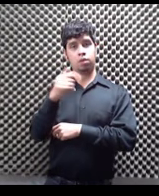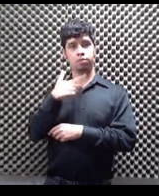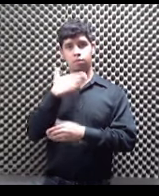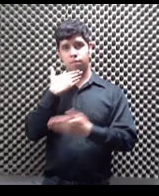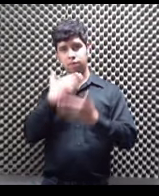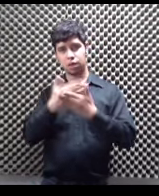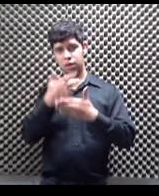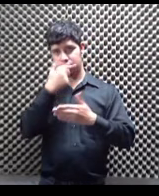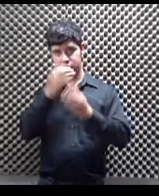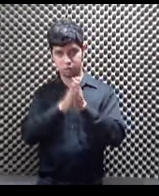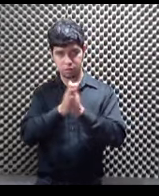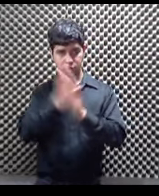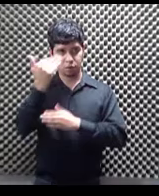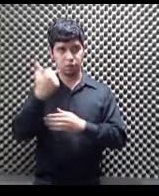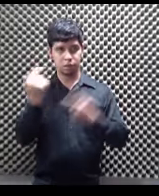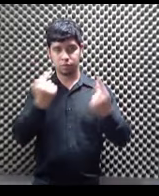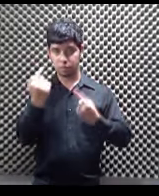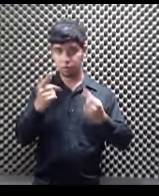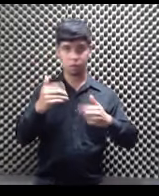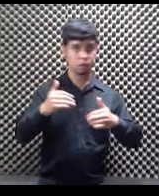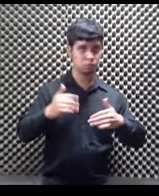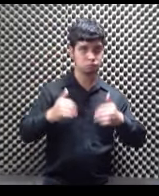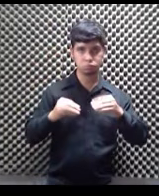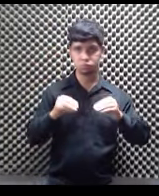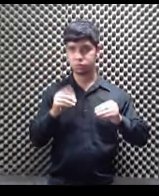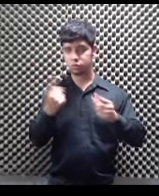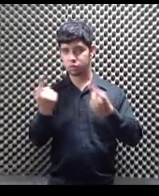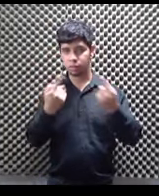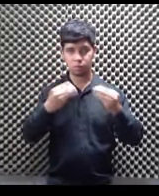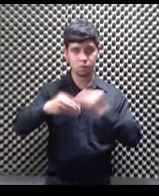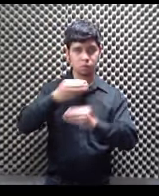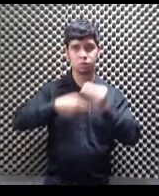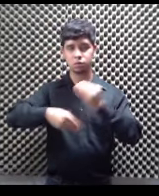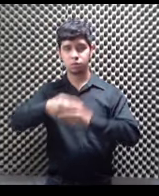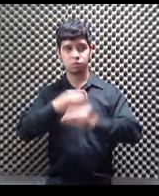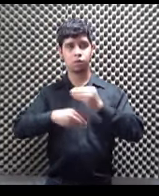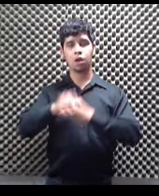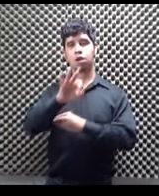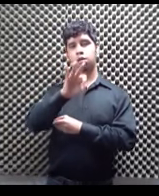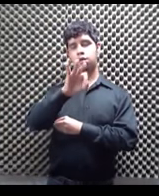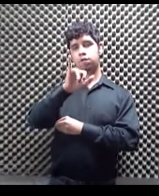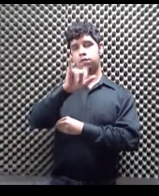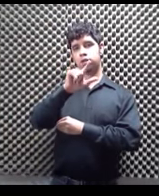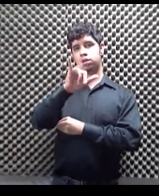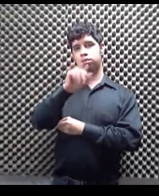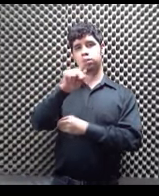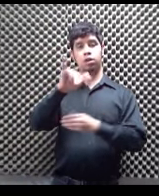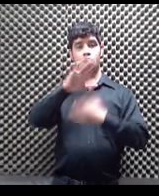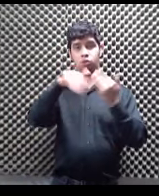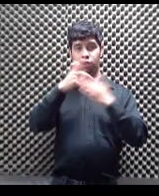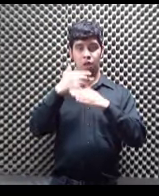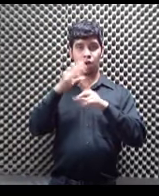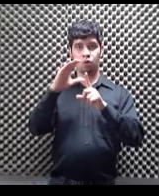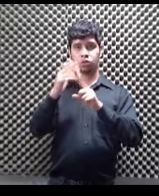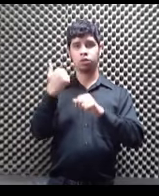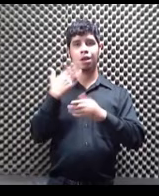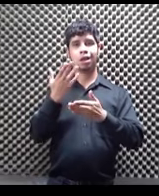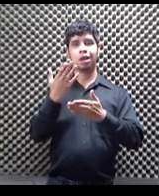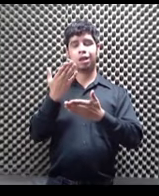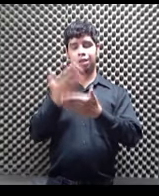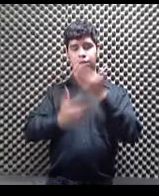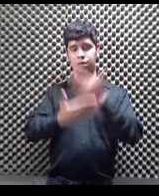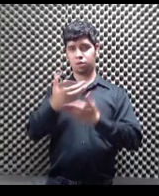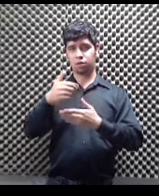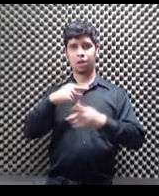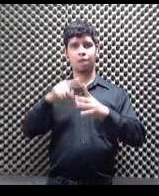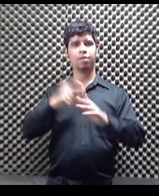así como... Que está todo el tiempo en movimiento. Pero imagínate, todas estas culturas las tenemos al alcance de la mano en esta